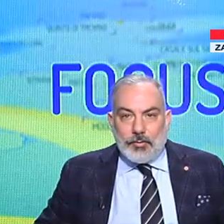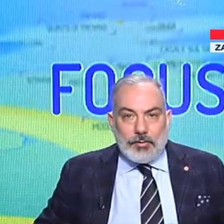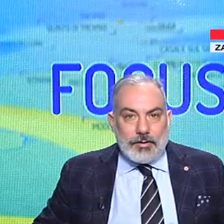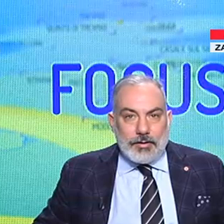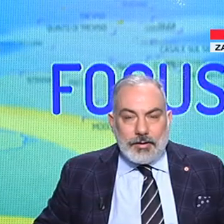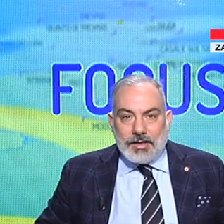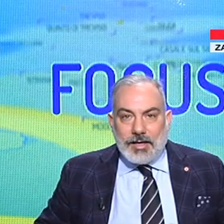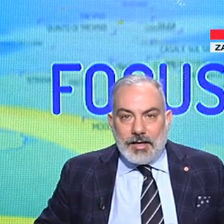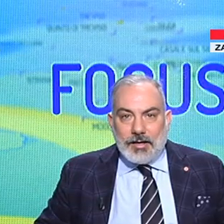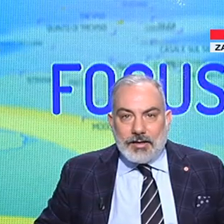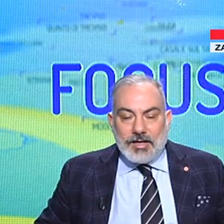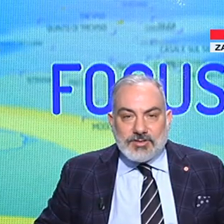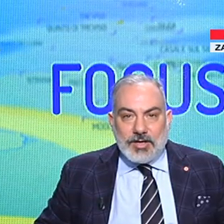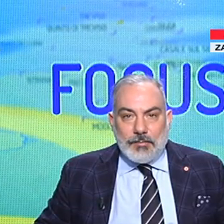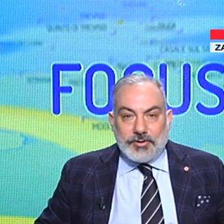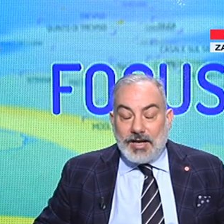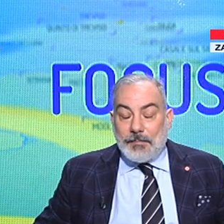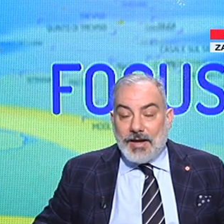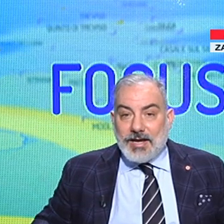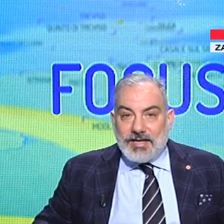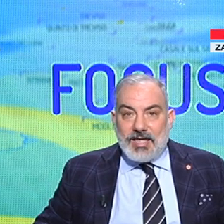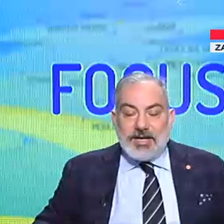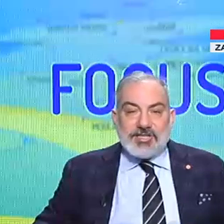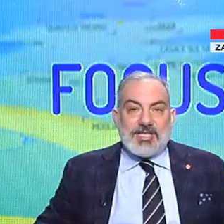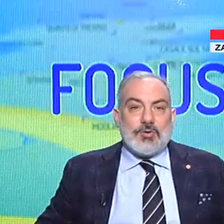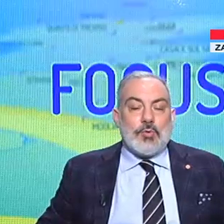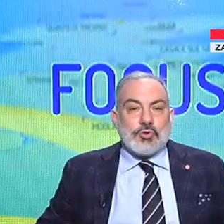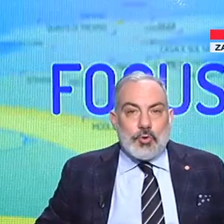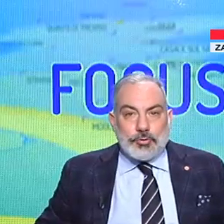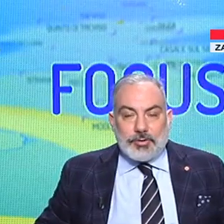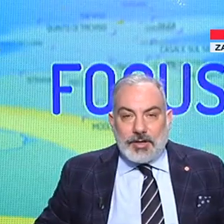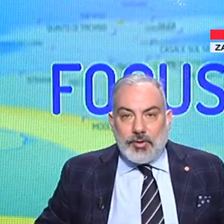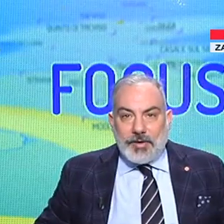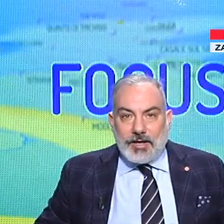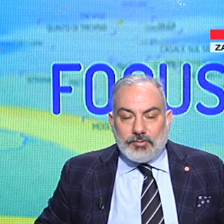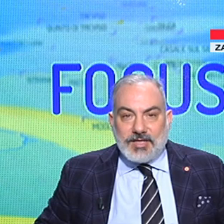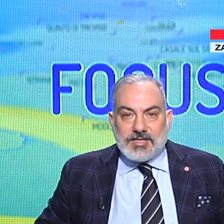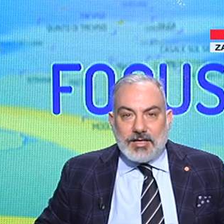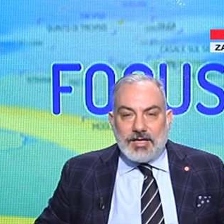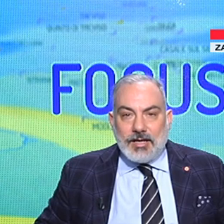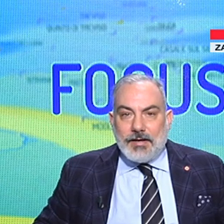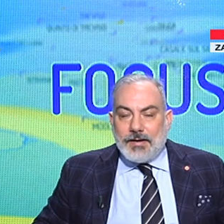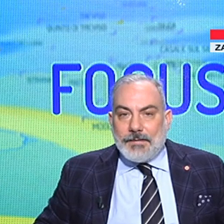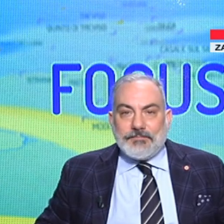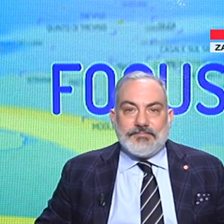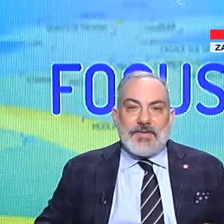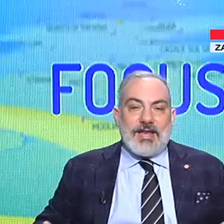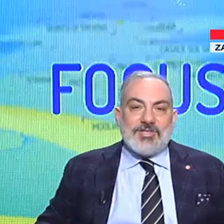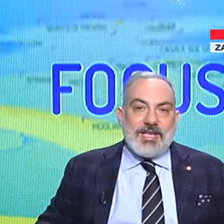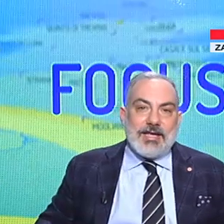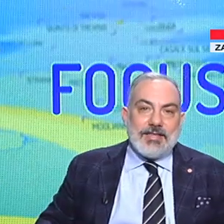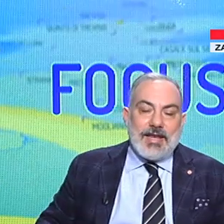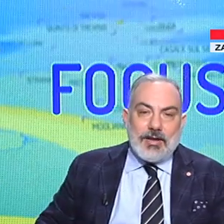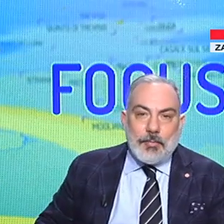deltaplano nella zona del Monte Grappa. Ieri c'è stato uno scontro tra due paracadutisti